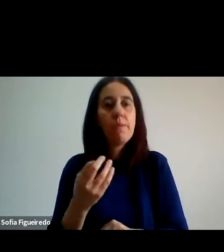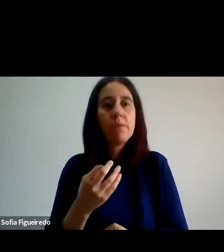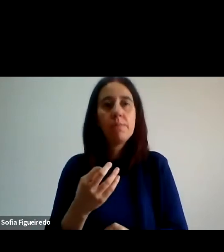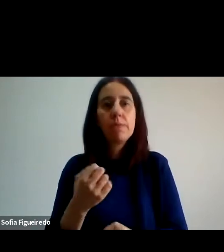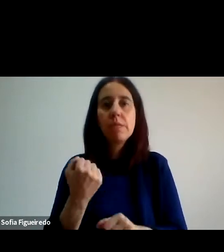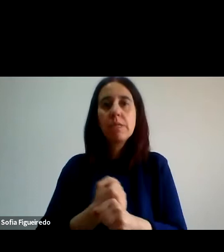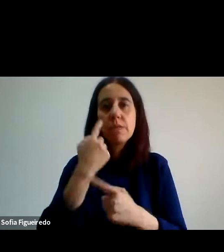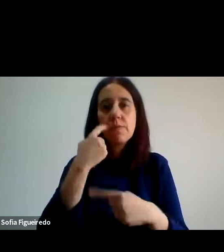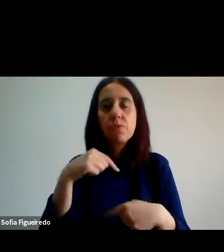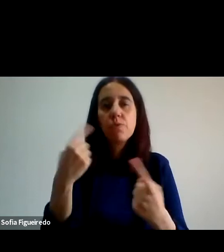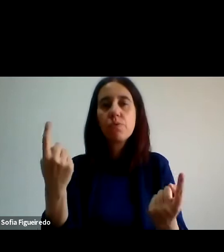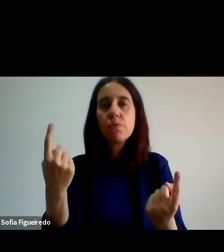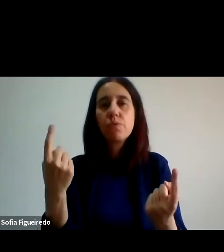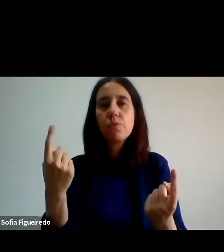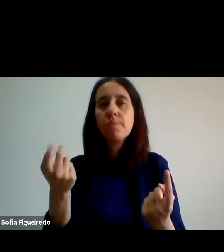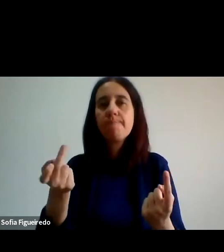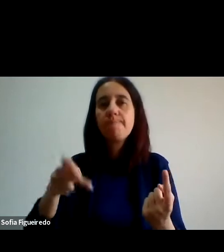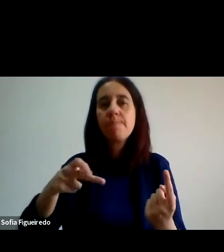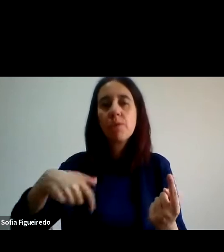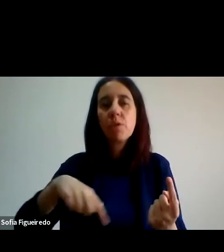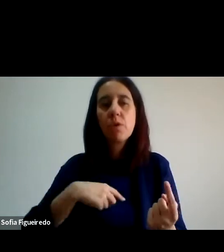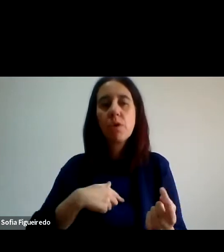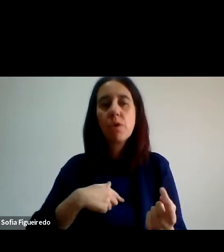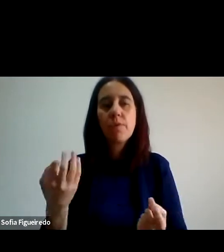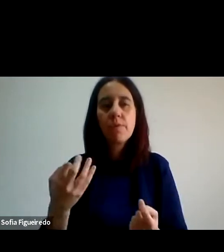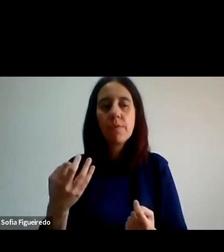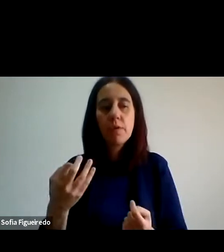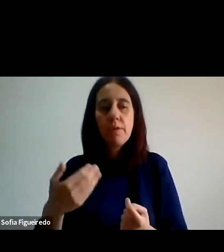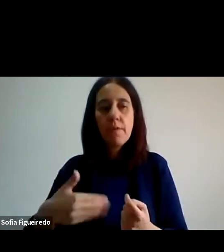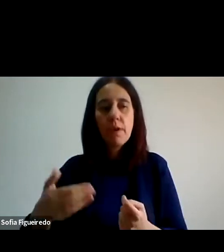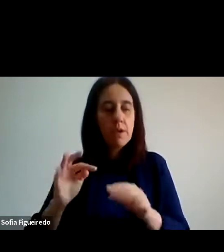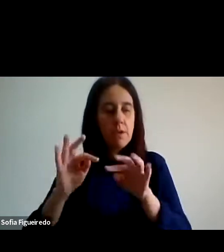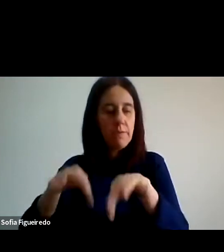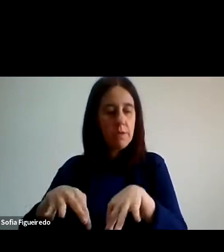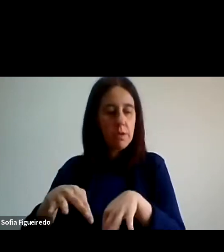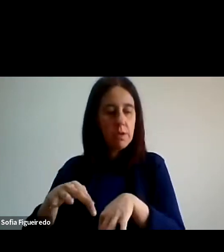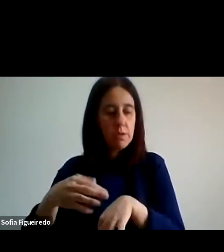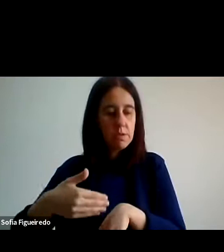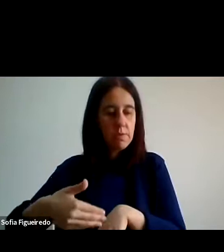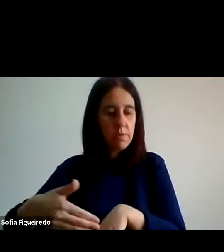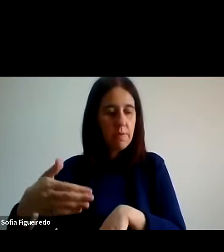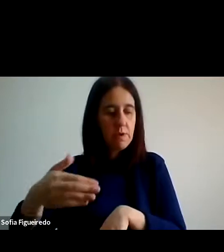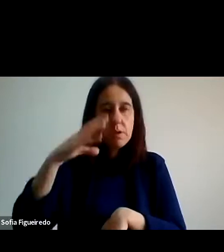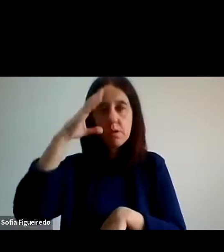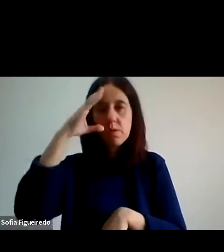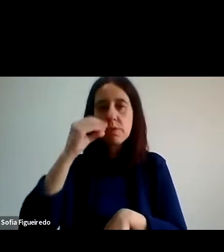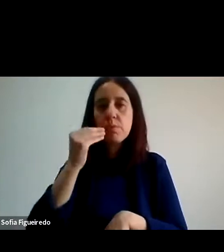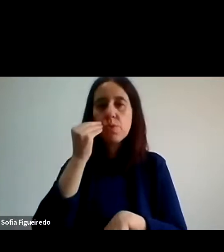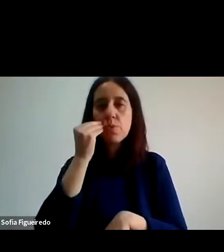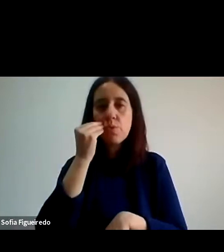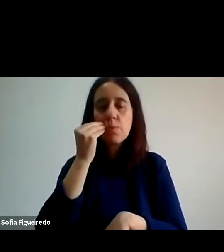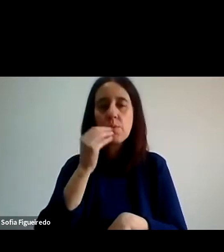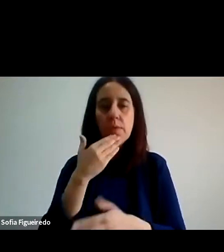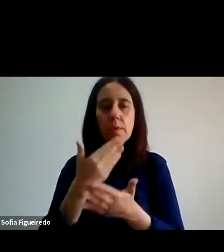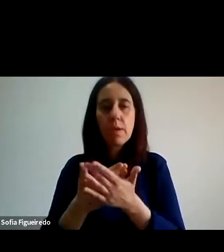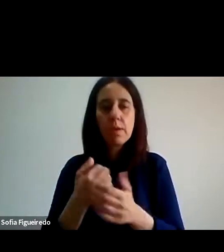serviço num contexto que nós próprios não sabemos quando é que termina, se alguma vez terminará nesta lógica de prestar um